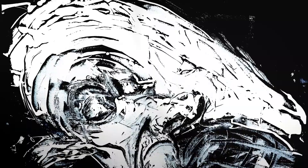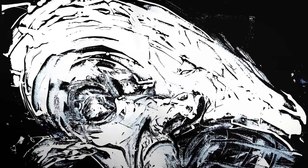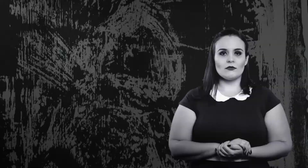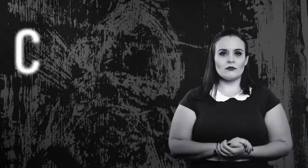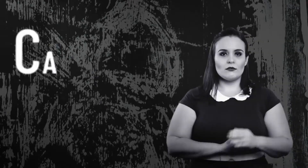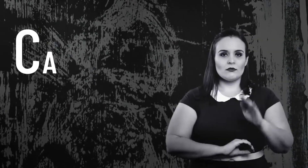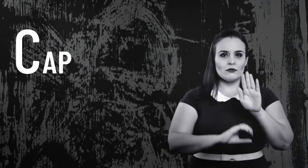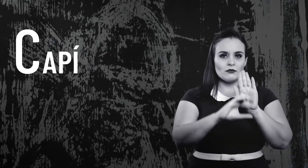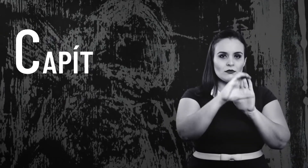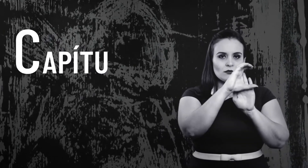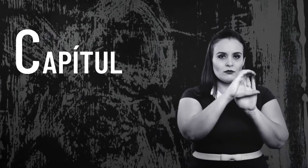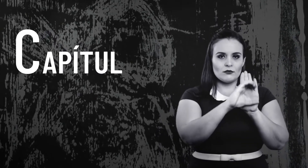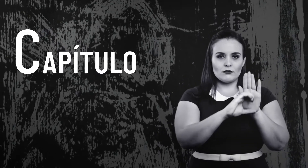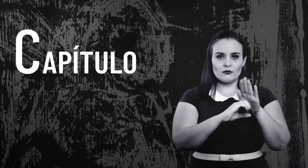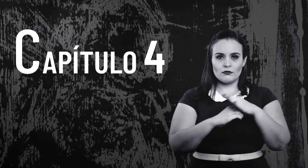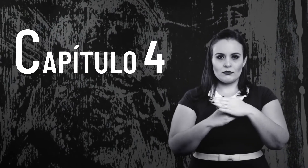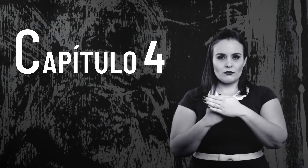cama. Capítulo 4.